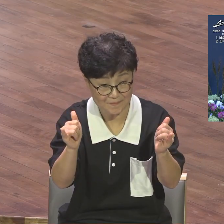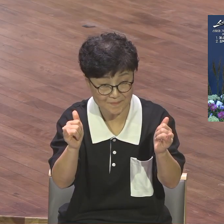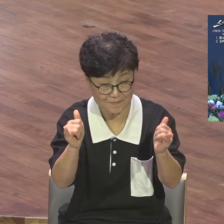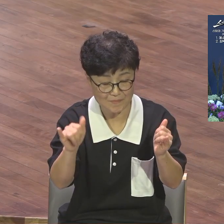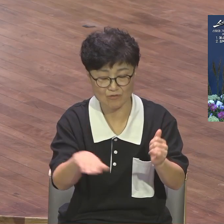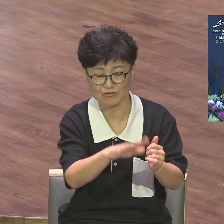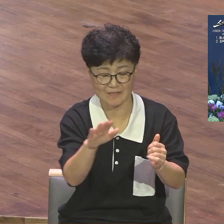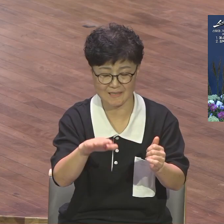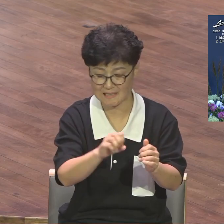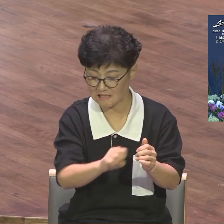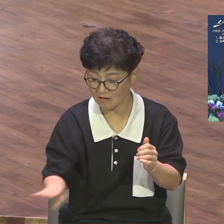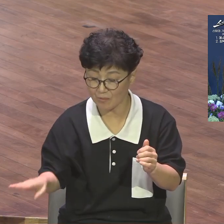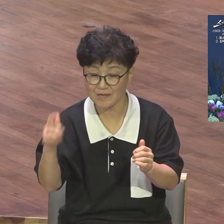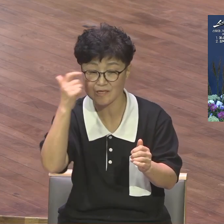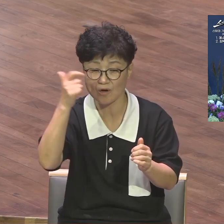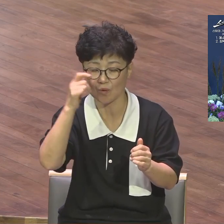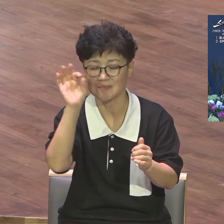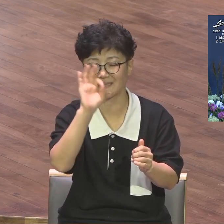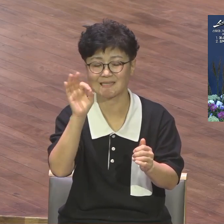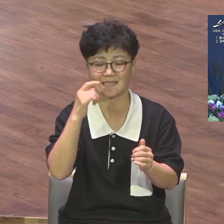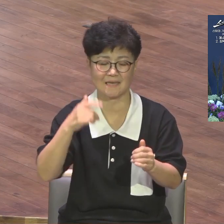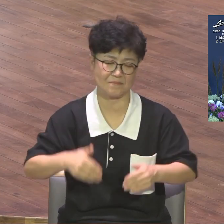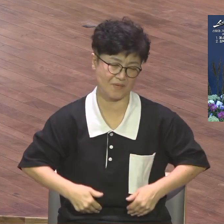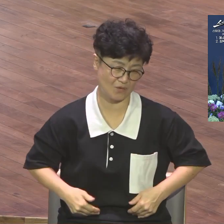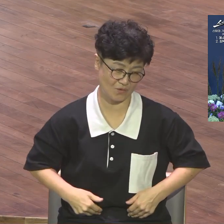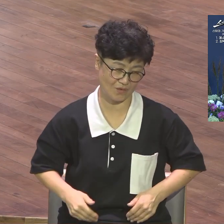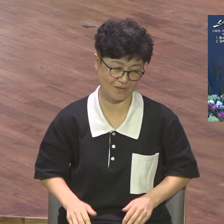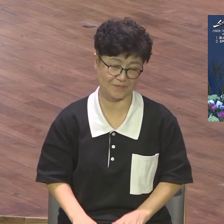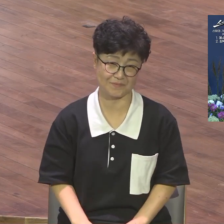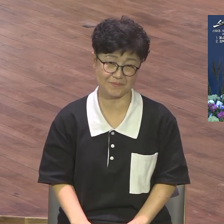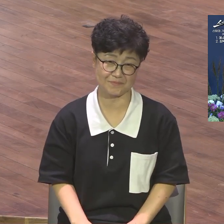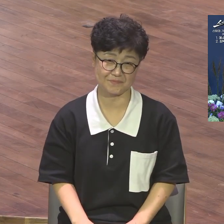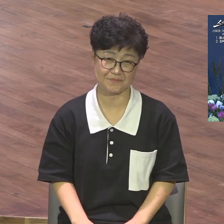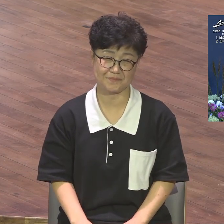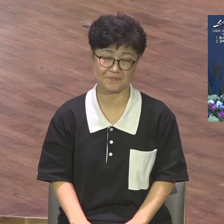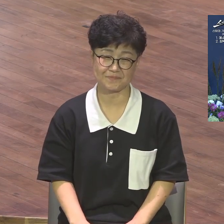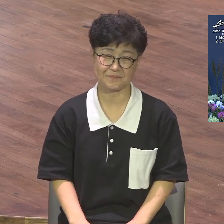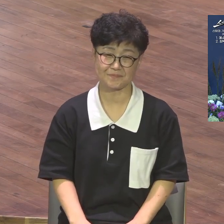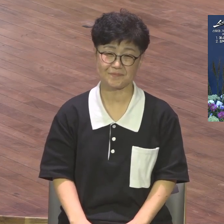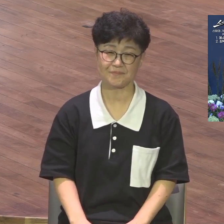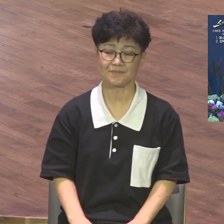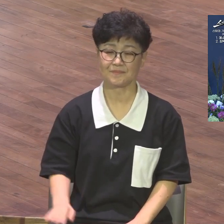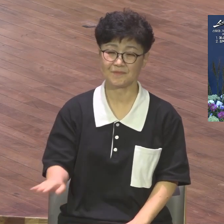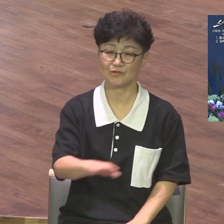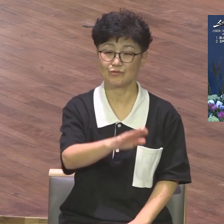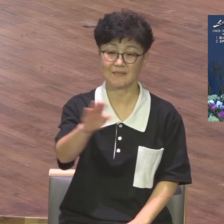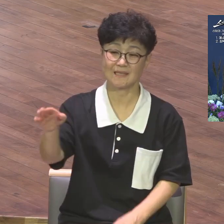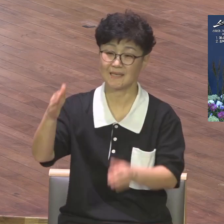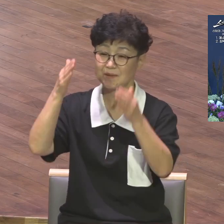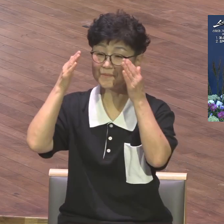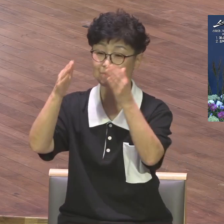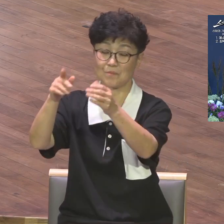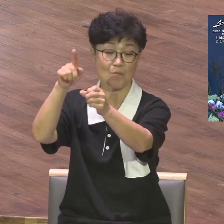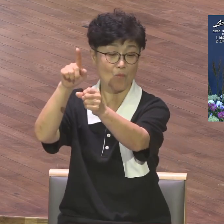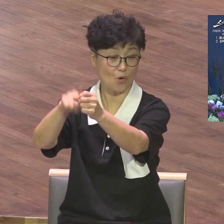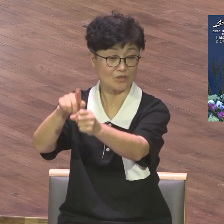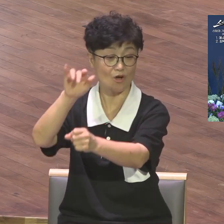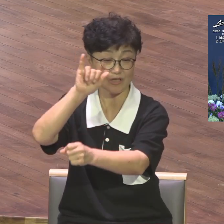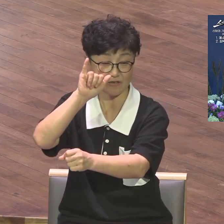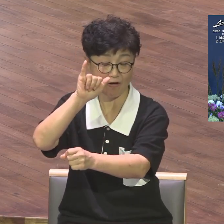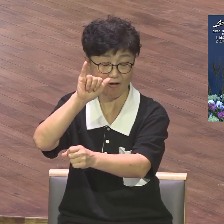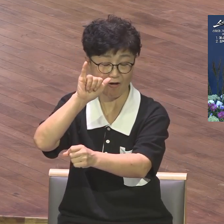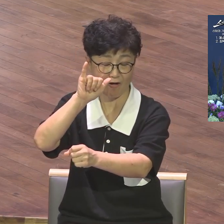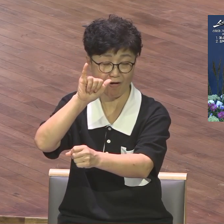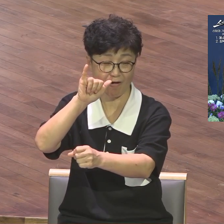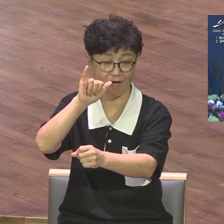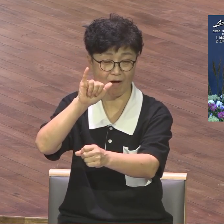것입니다. 교회 주보에도 나와 있지만 우리 하반기의 표대가 분명히 정해졌습니다. 스타트만을 향한 하반기